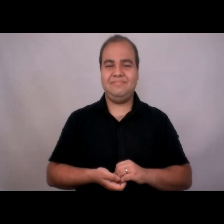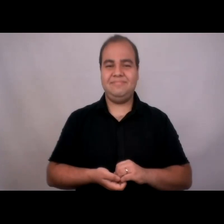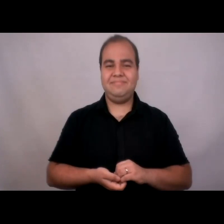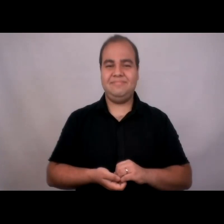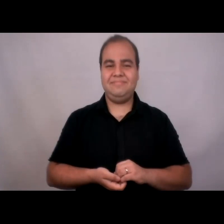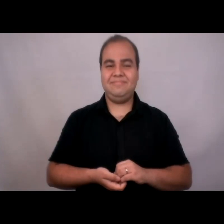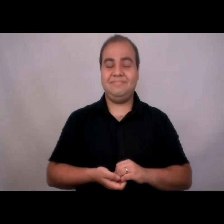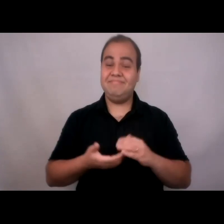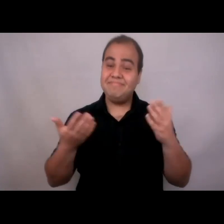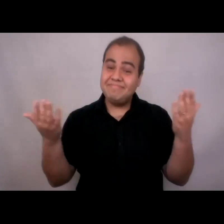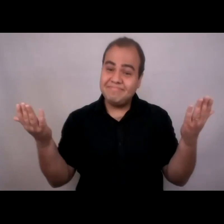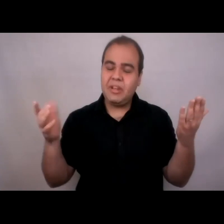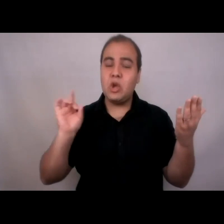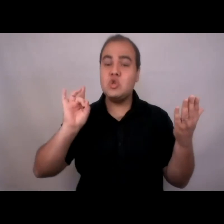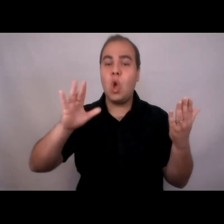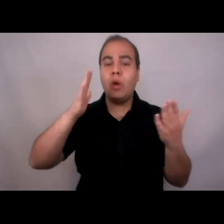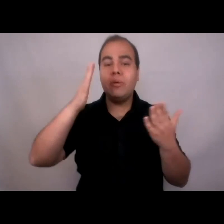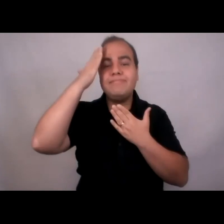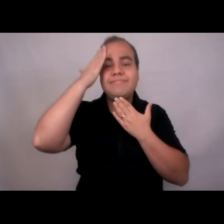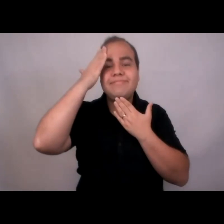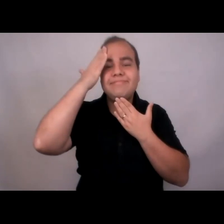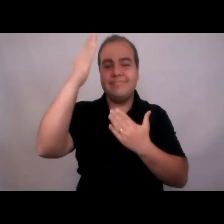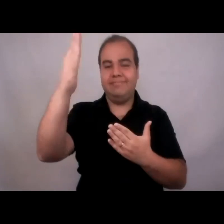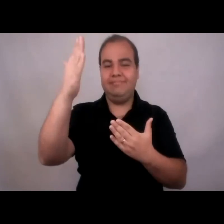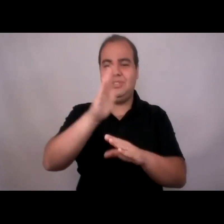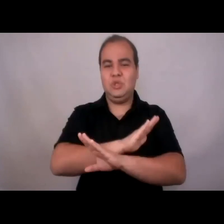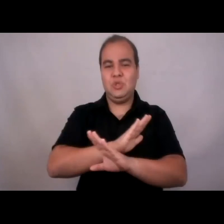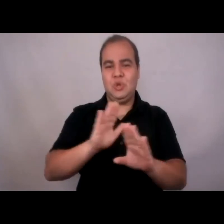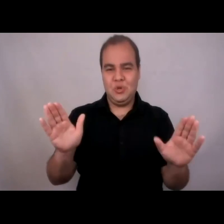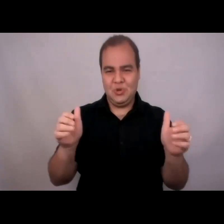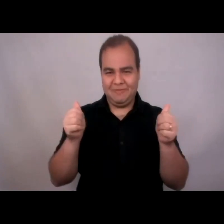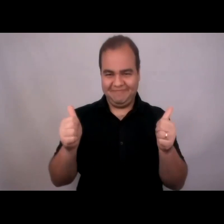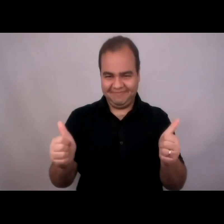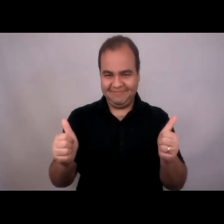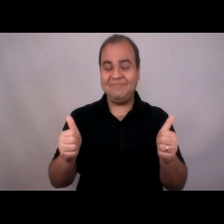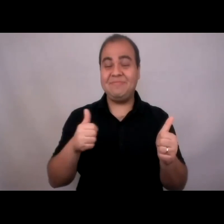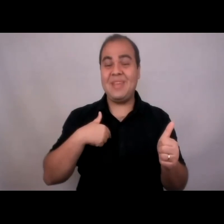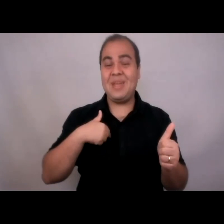Bom, gente, a mim só cabe agradecer, eu estou aqui, eu estava